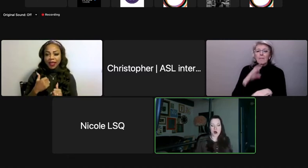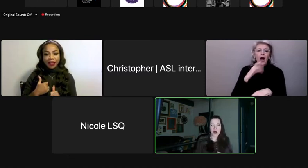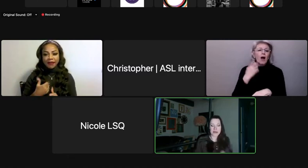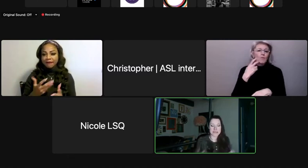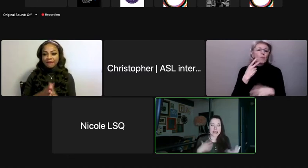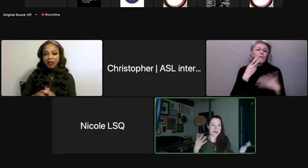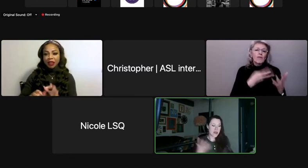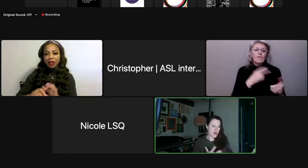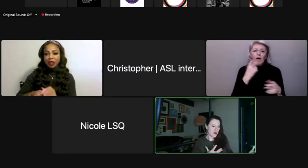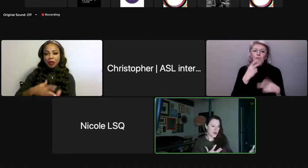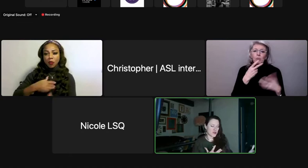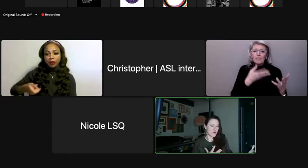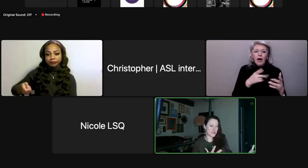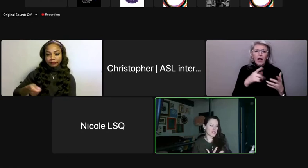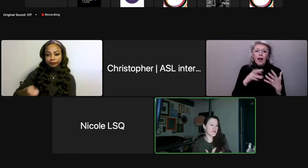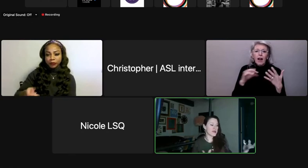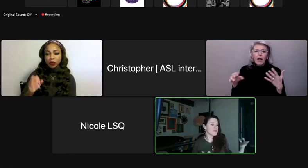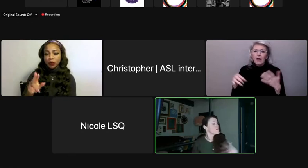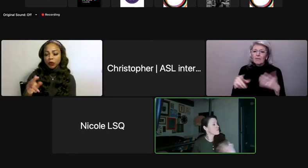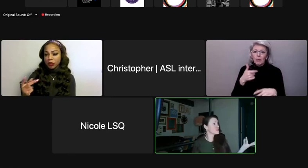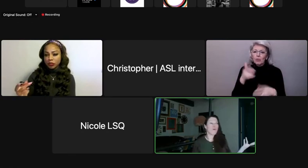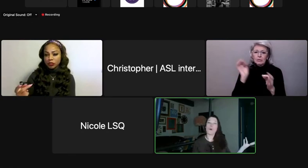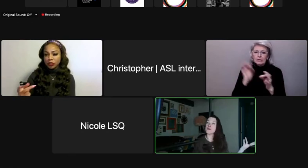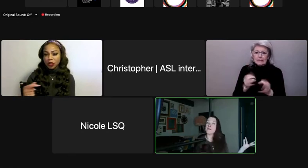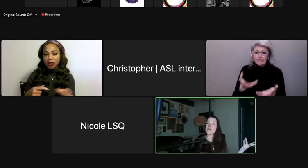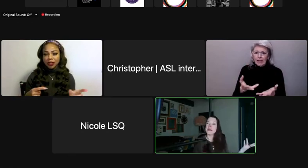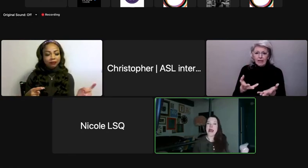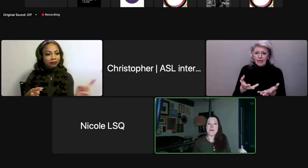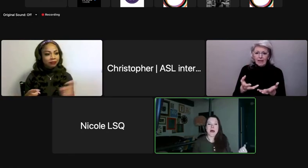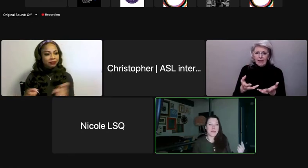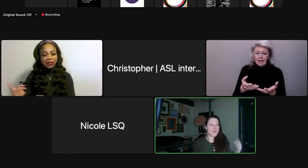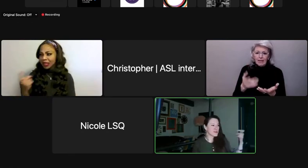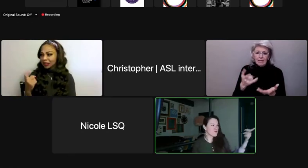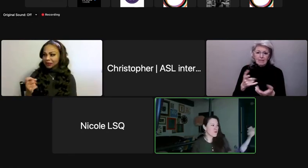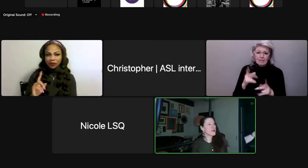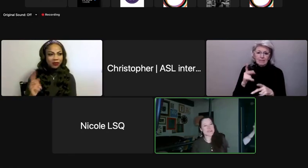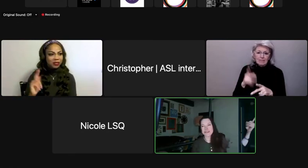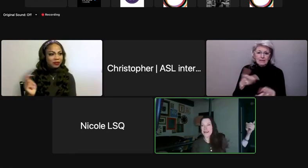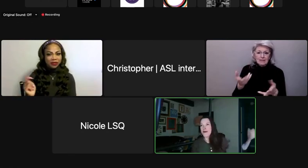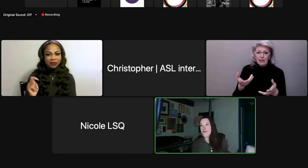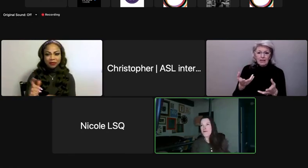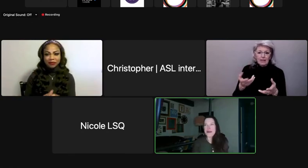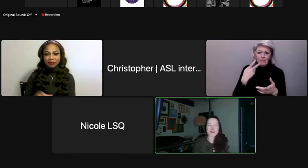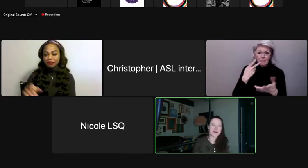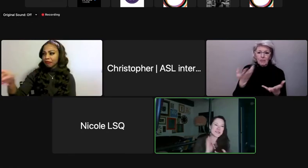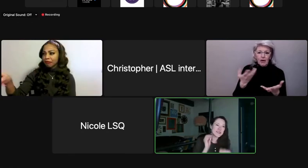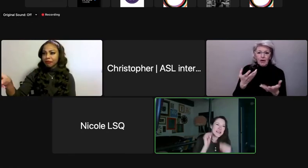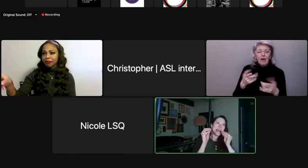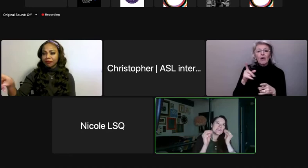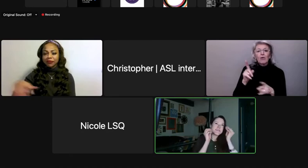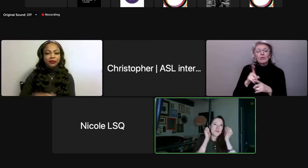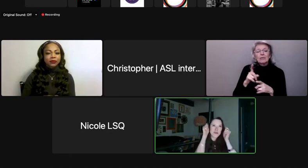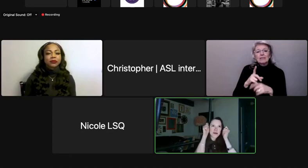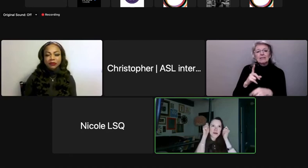il ne faut pas être trop spécifique non plus et puis la question